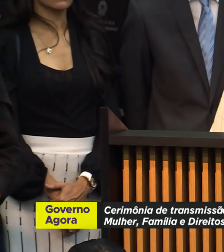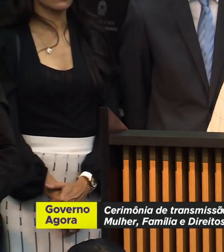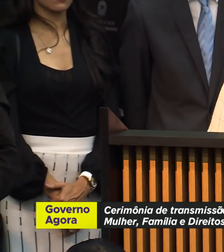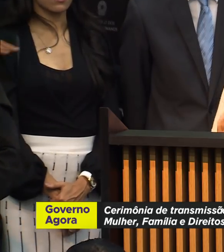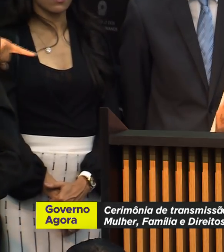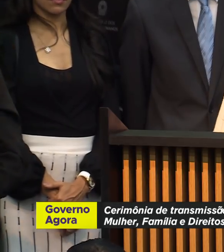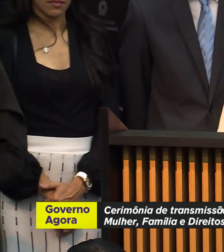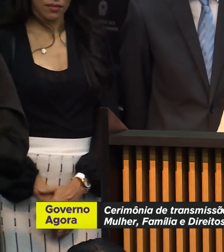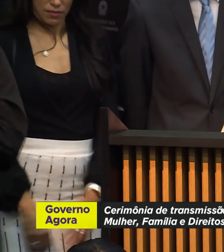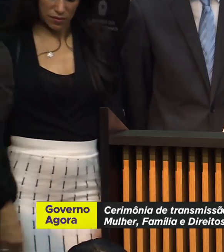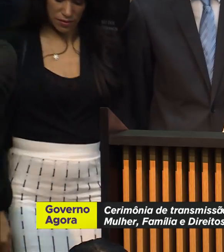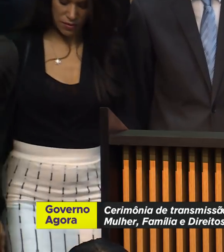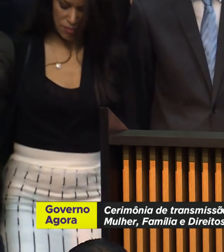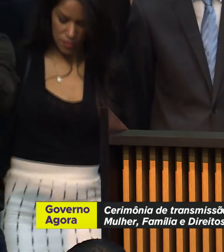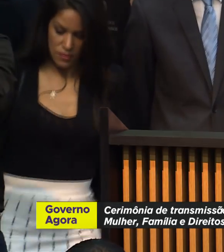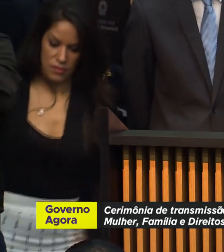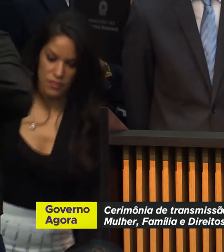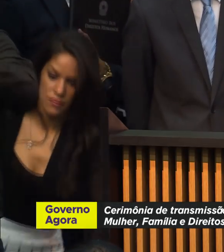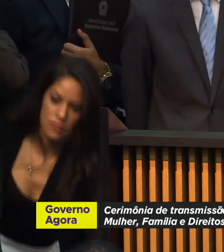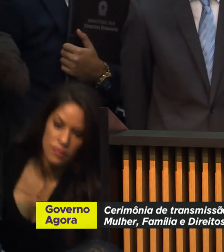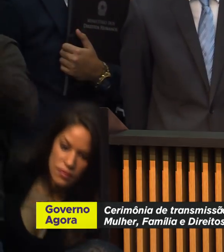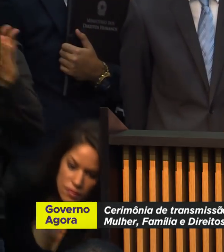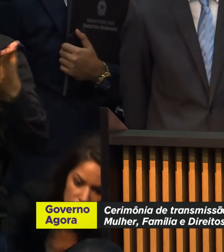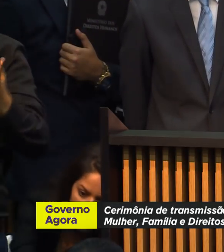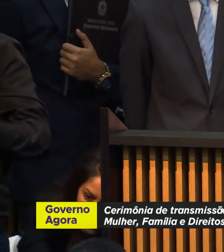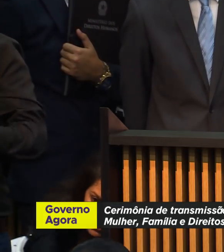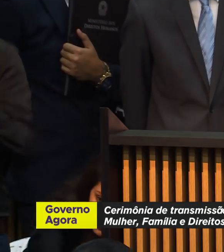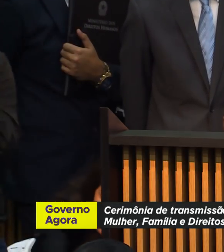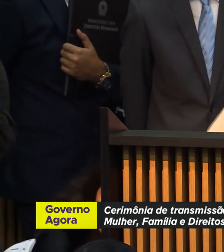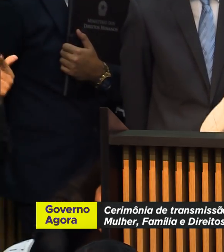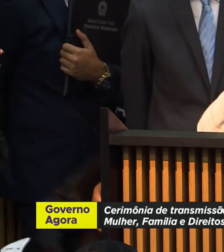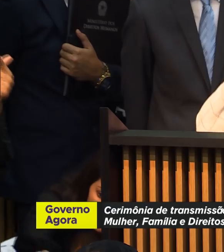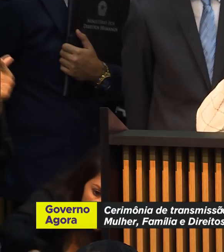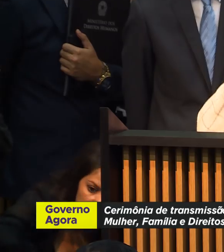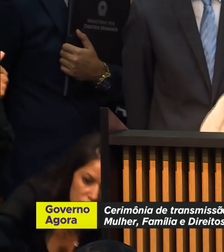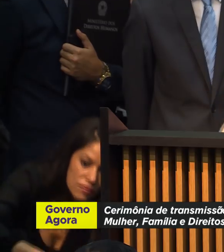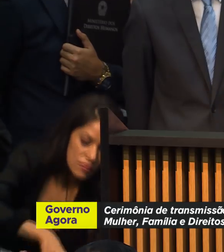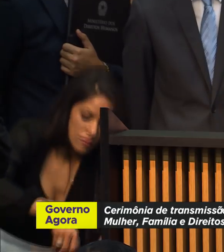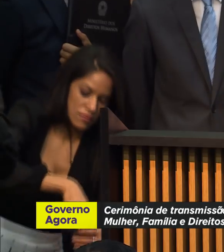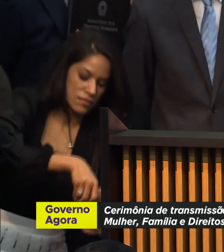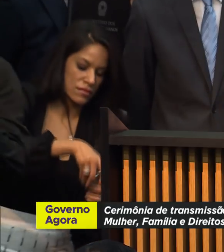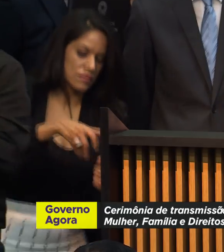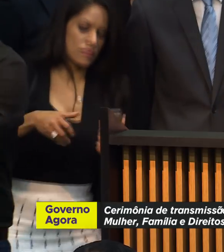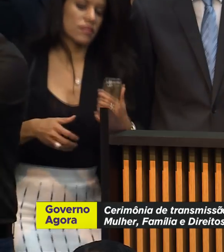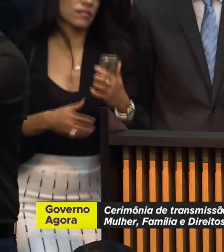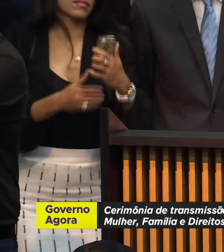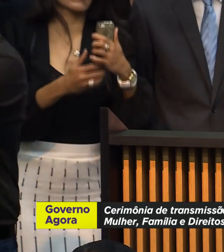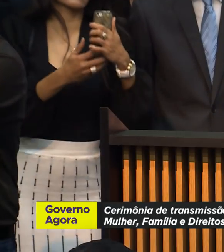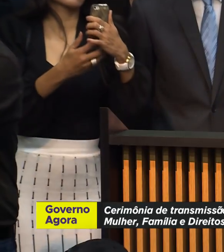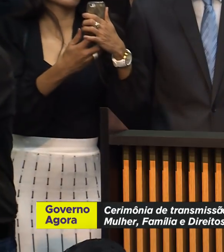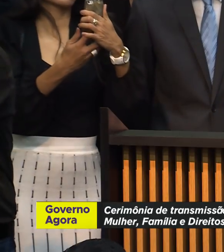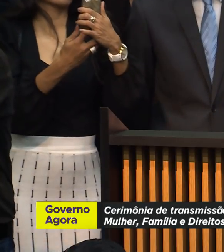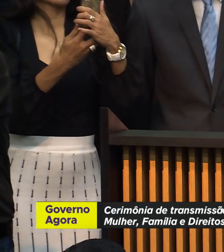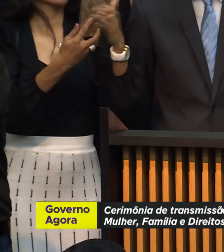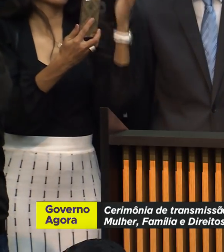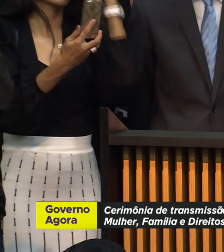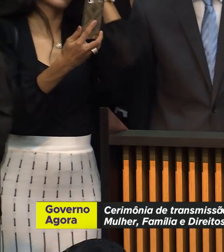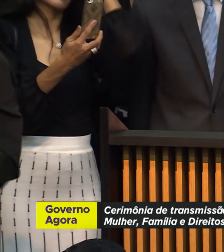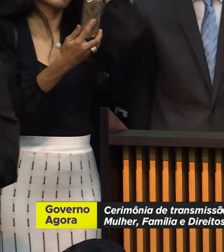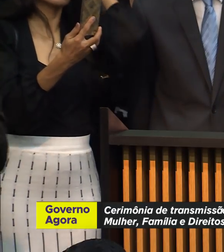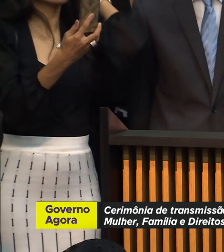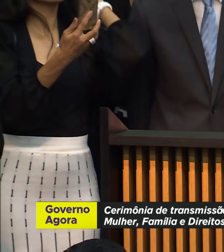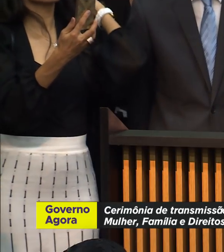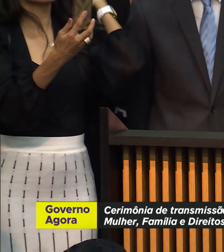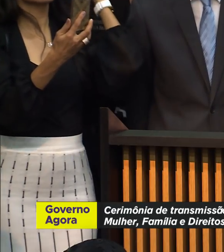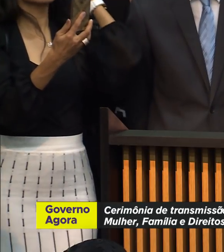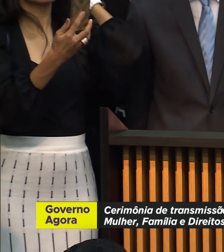e motivo de superação, mas como escárnio por uma pequena parte da mídia de forma